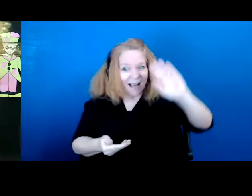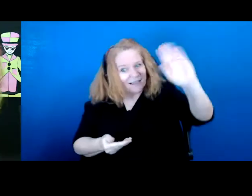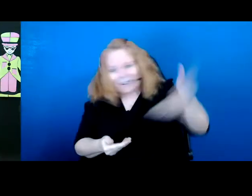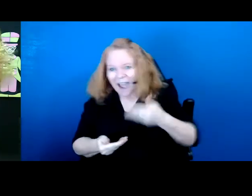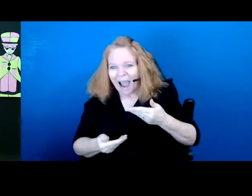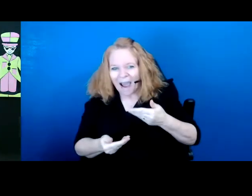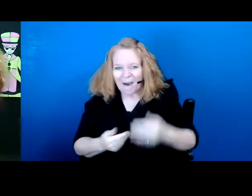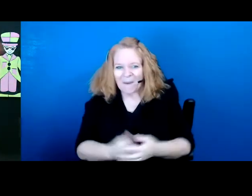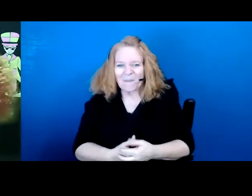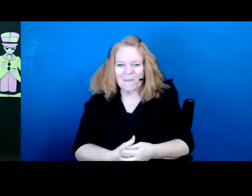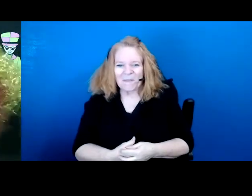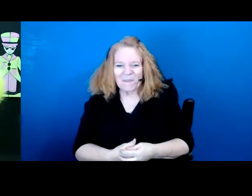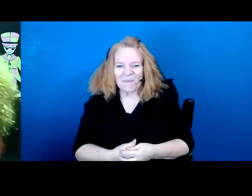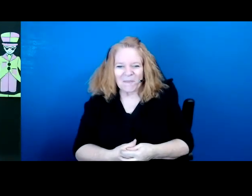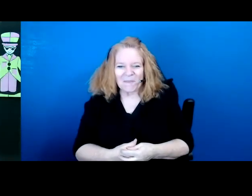bienvenidos